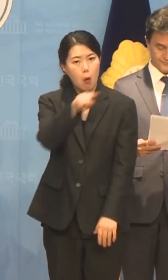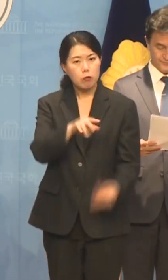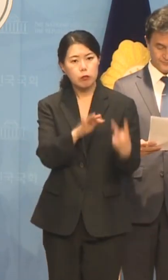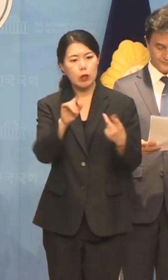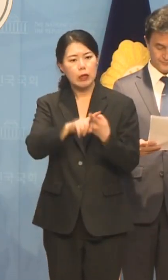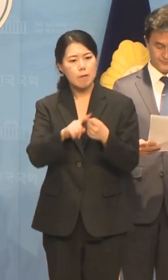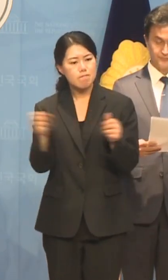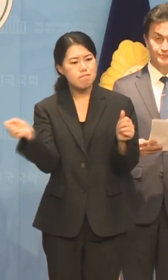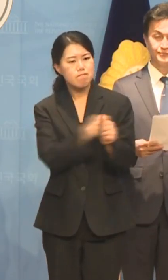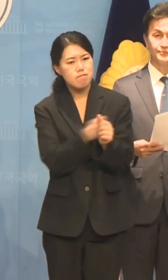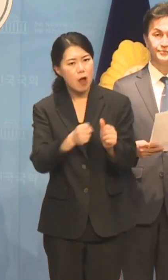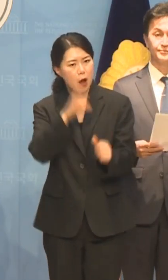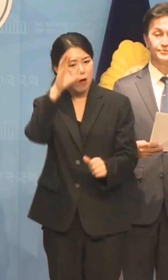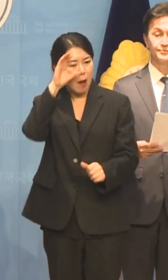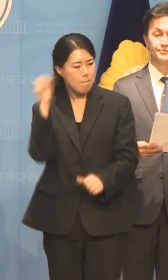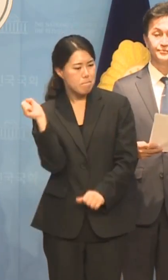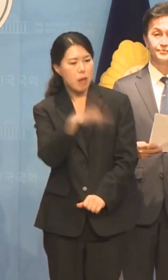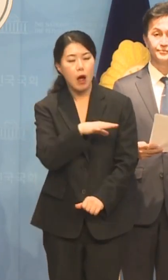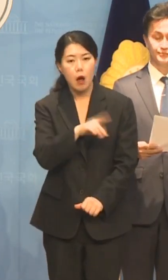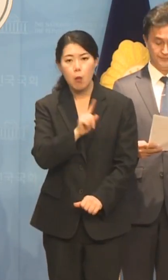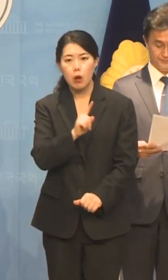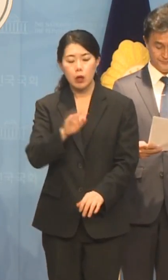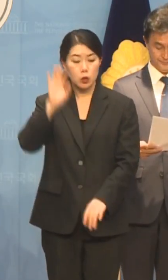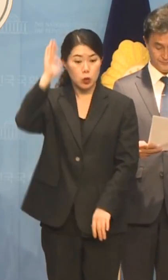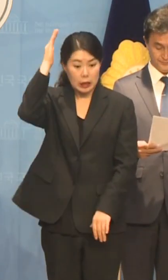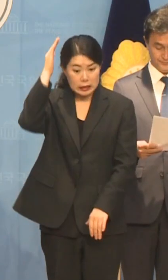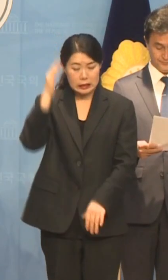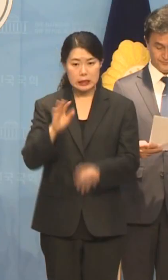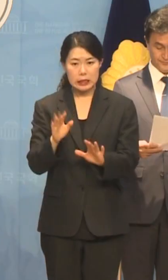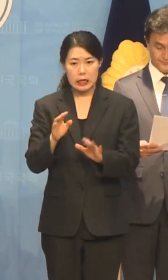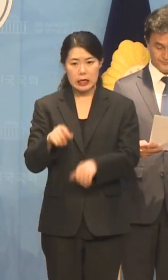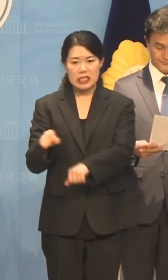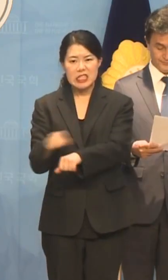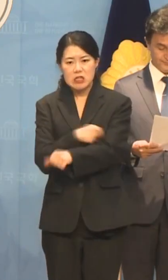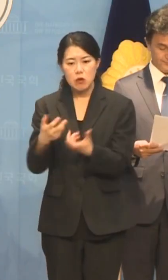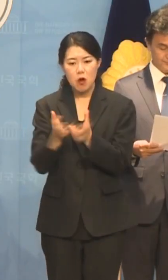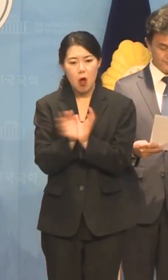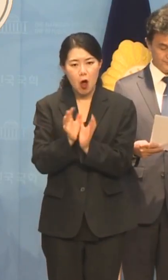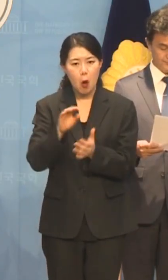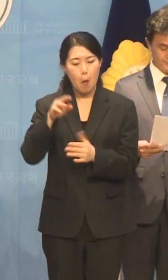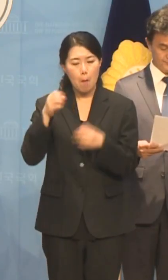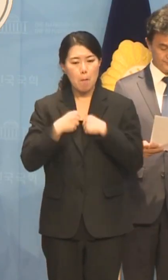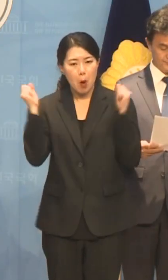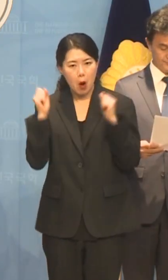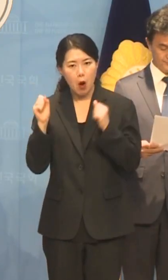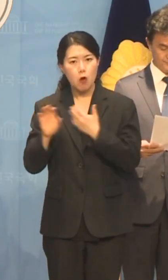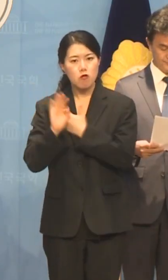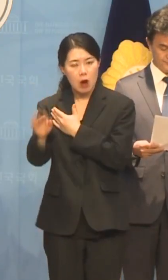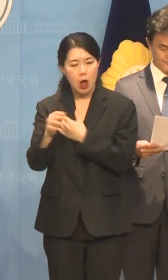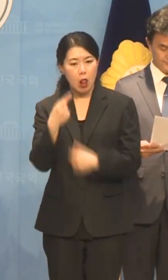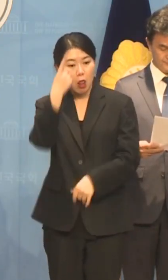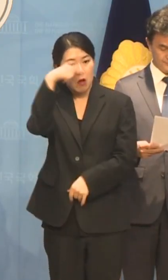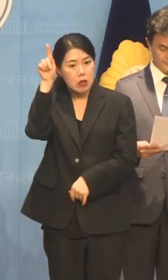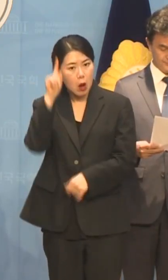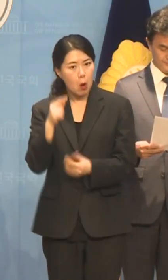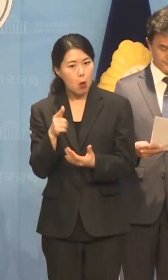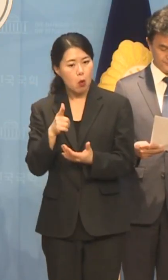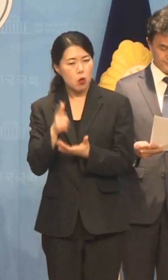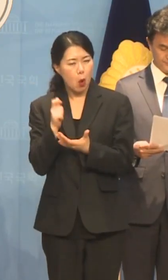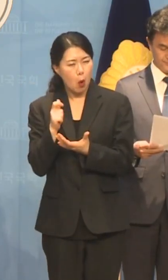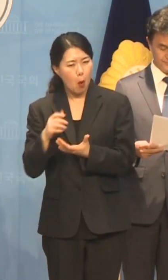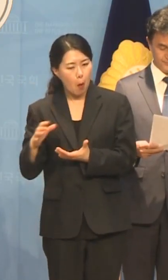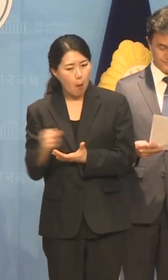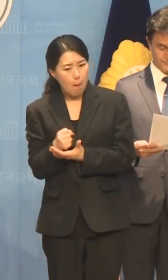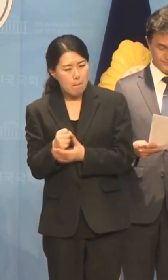테러는 최근 특수부대를 전역한 오비 의원들이 러시아제 권총을 밀수해 이재명